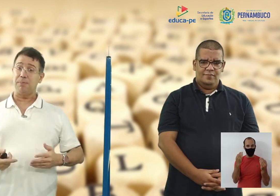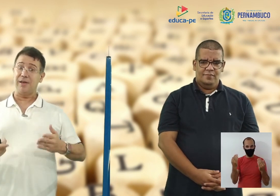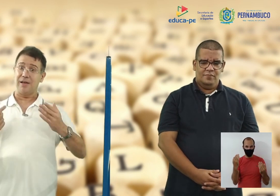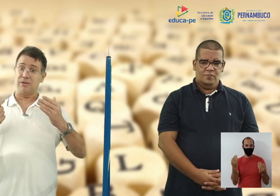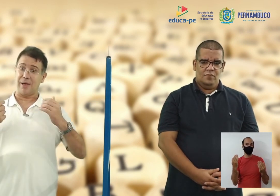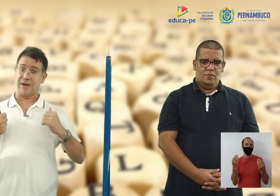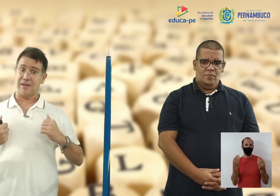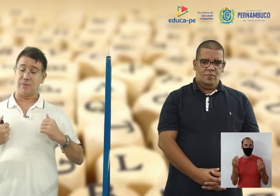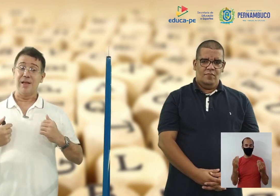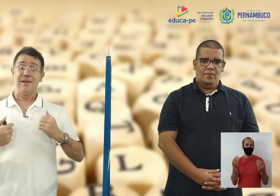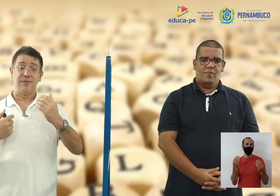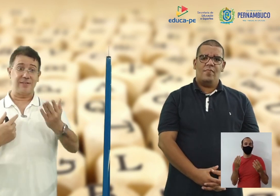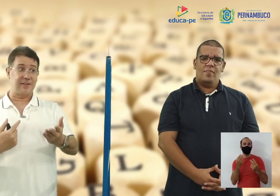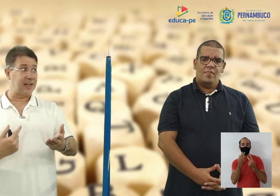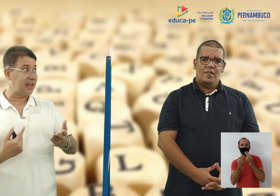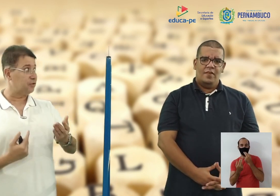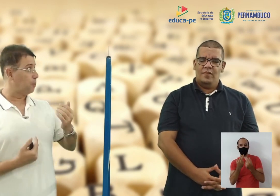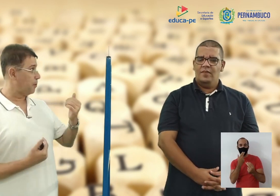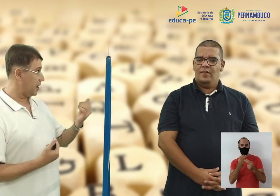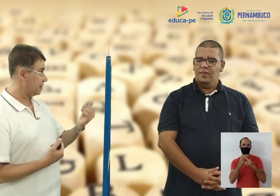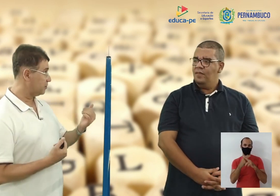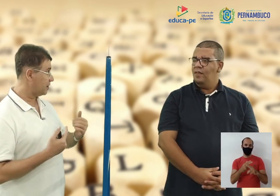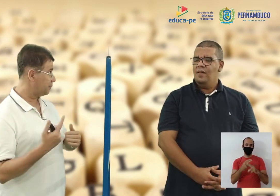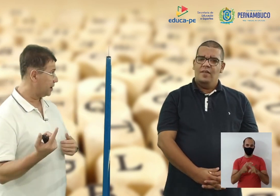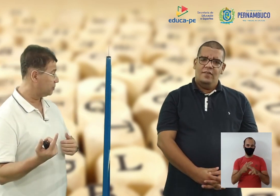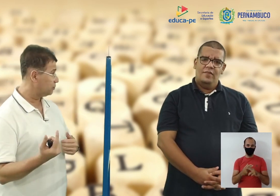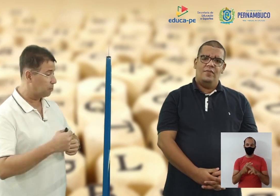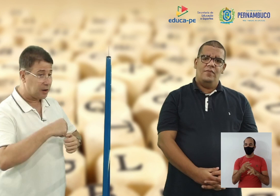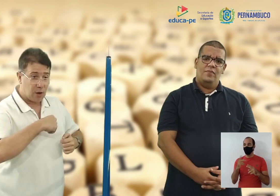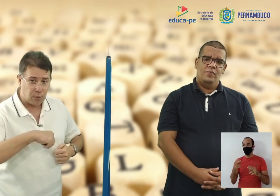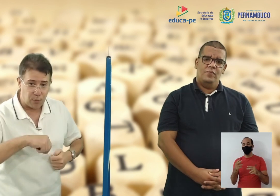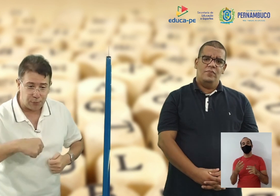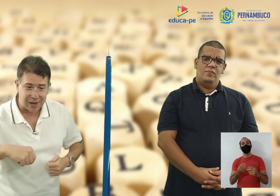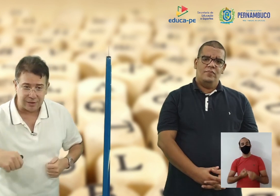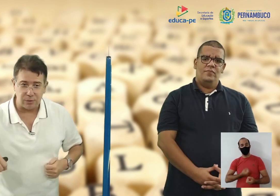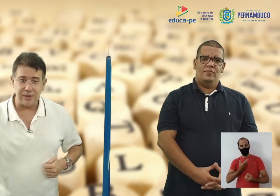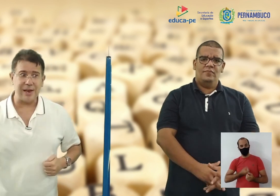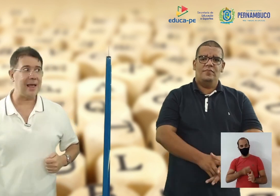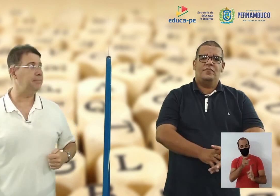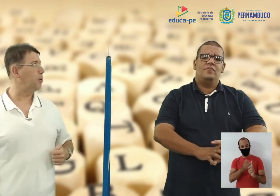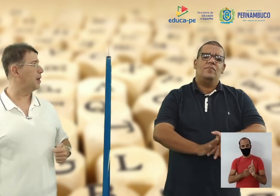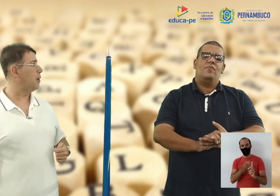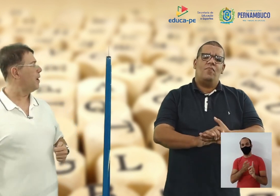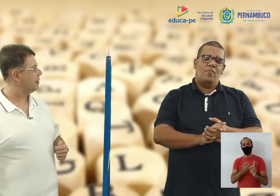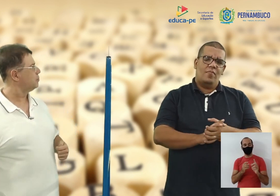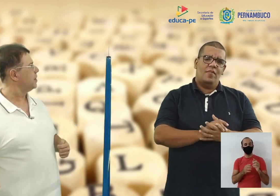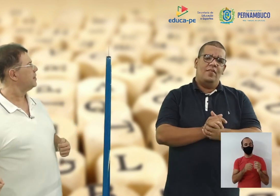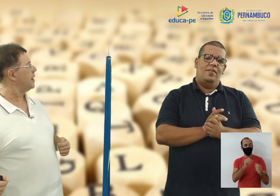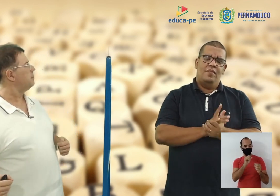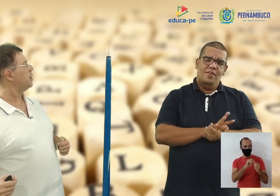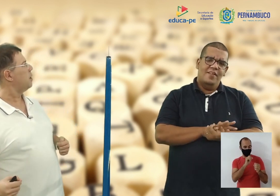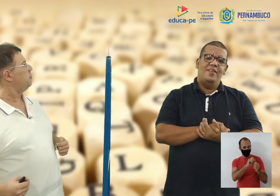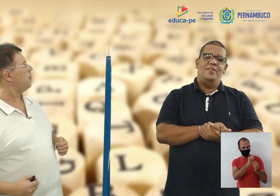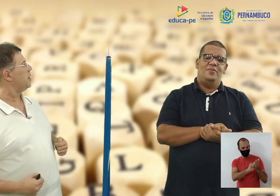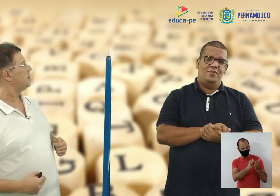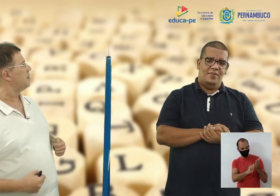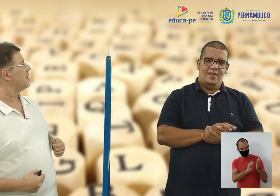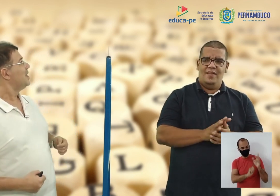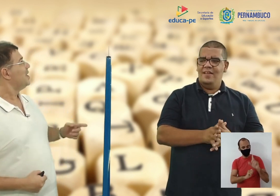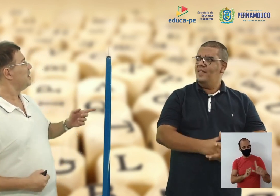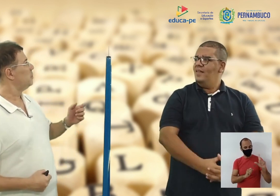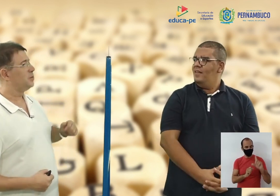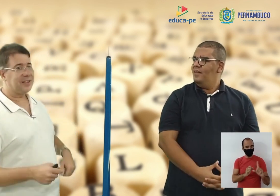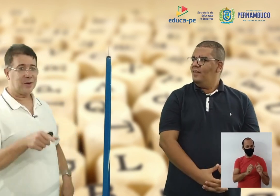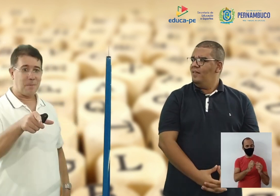língua explicando a língua. Nesse caso, o poeta está falando sobre o fato de elaborar, o ato de elaborar o